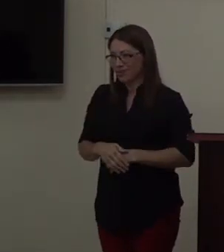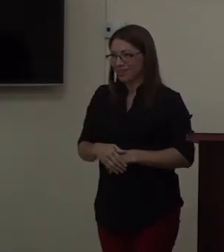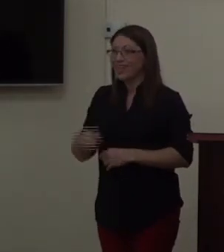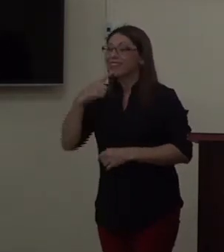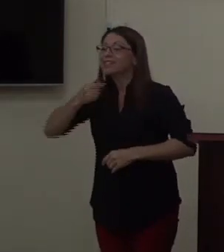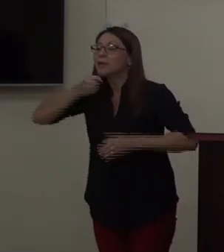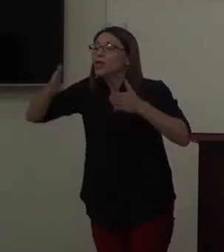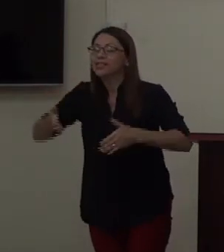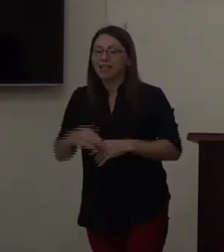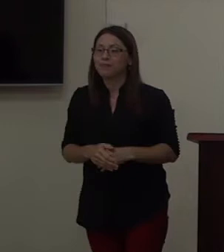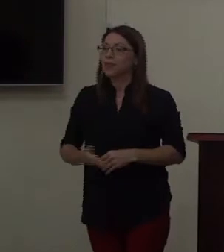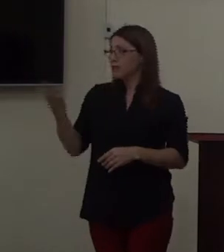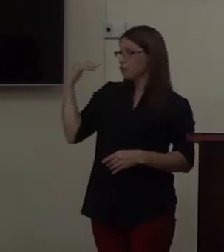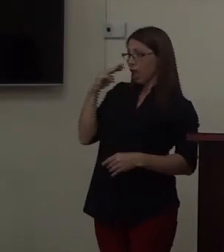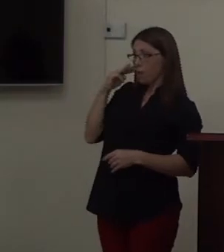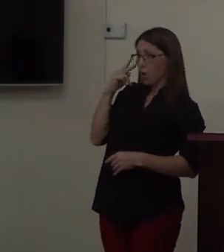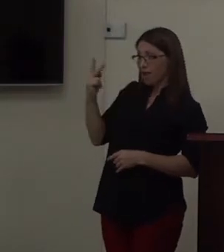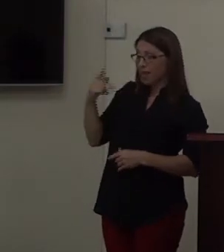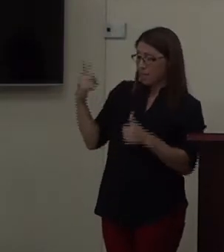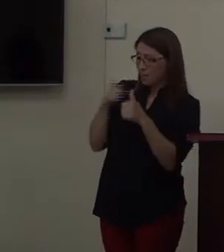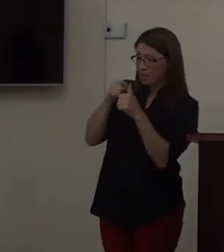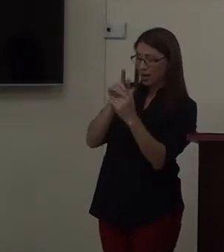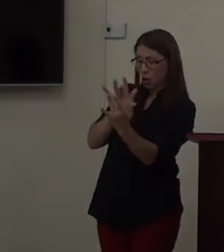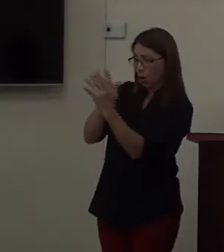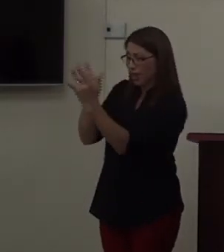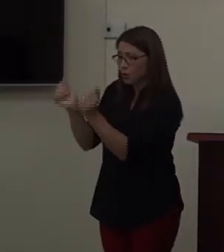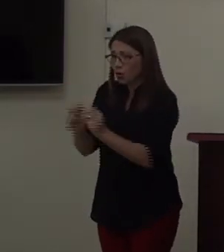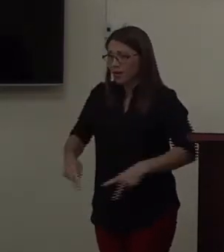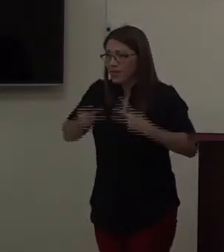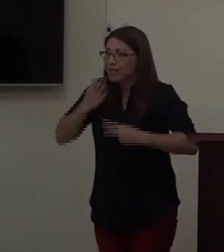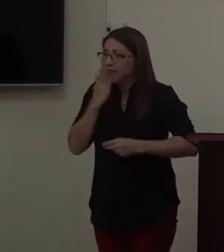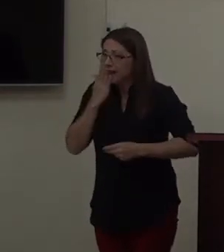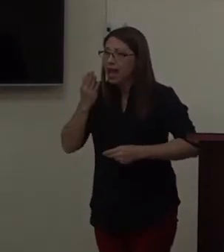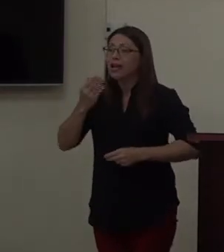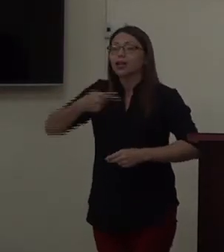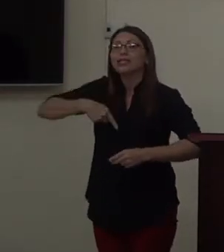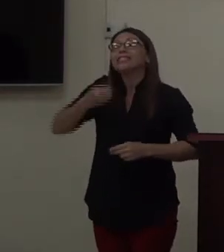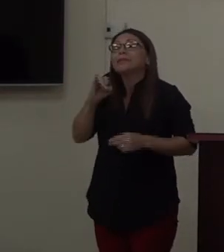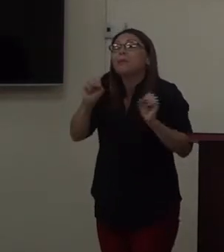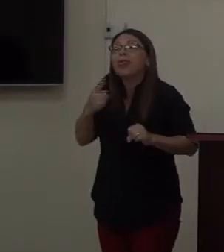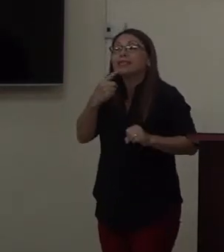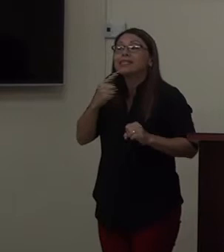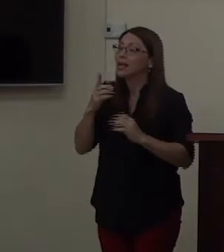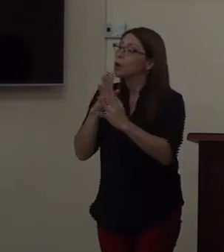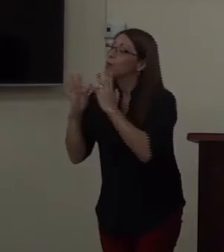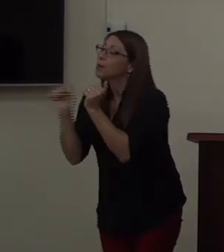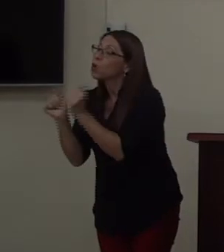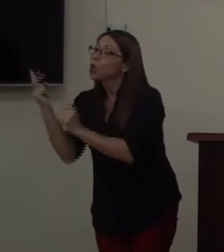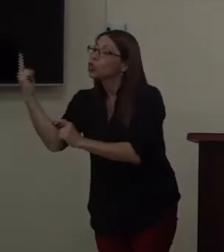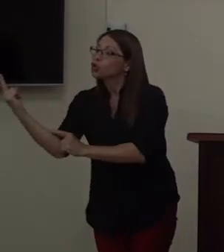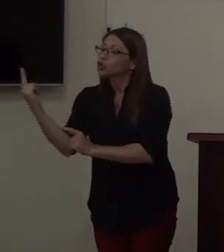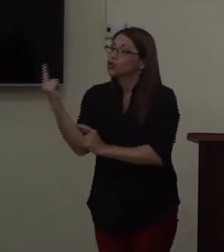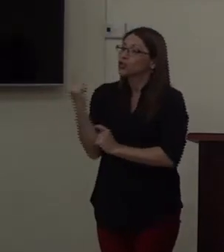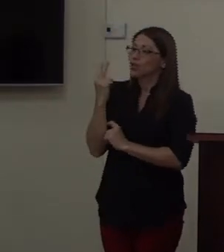periodista: tuve en Moravia donde tuvimos el primer contacto con la vida indígena. Conversamos, que así puede decirse, con dos indios que venían a